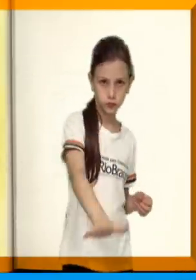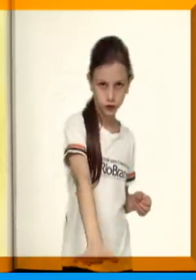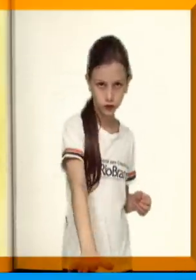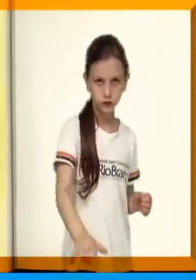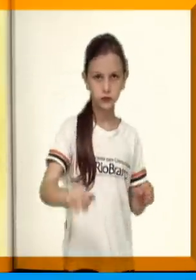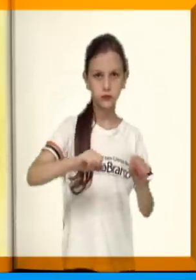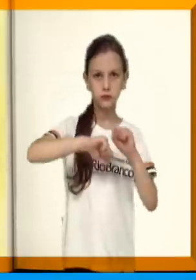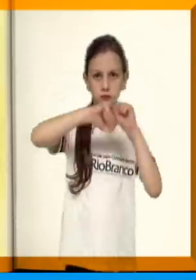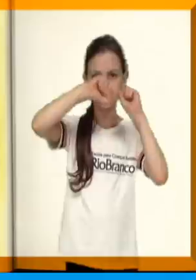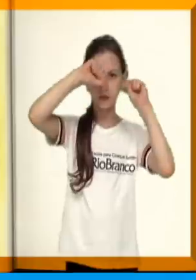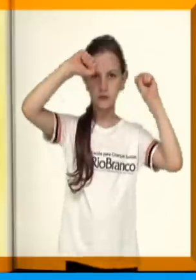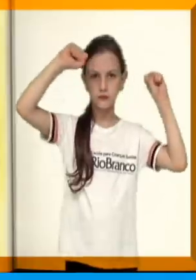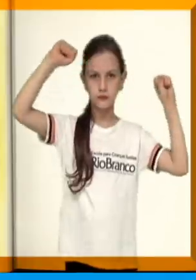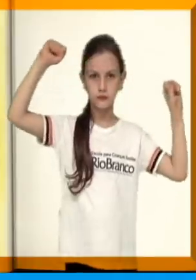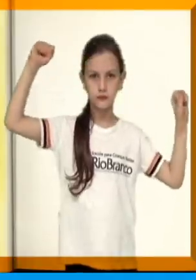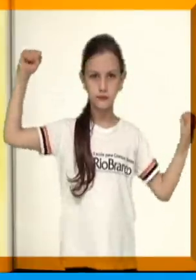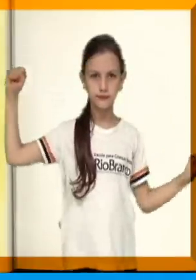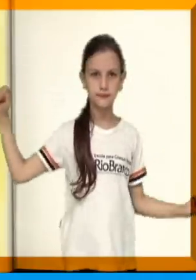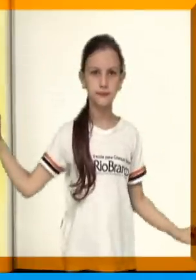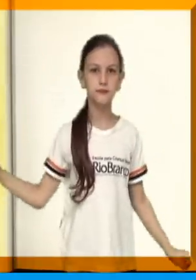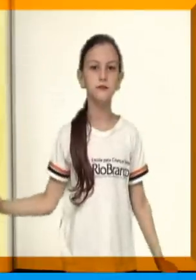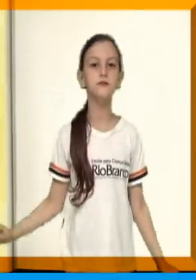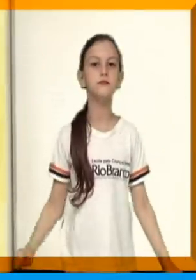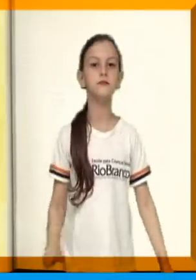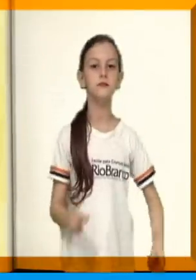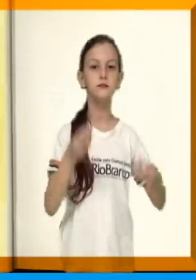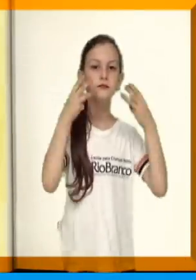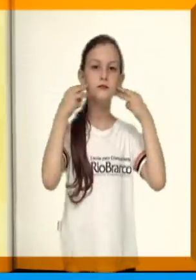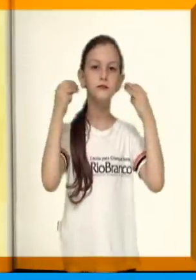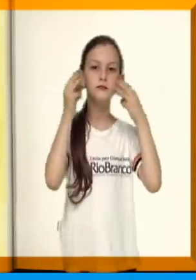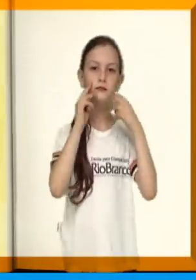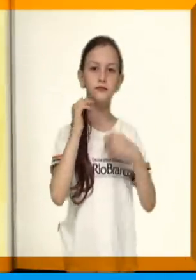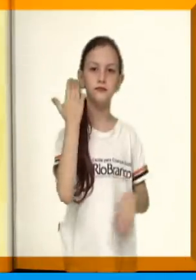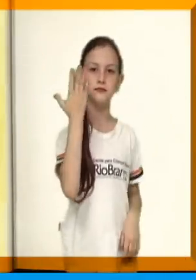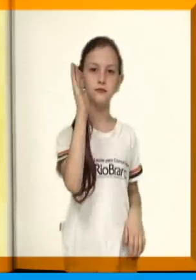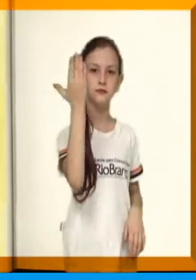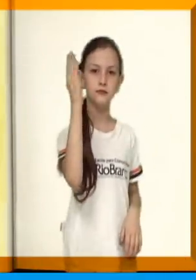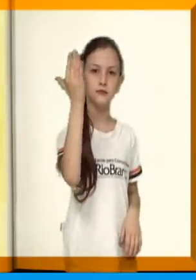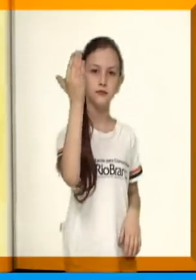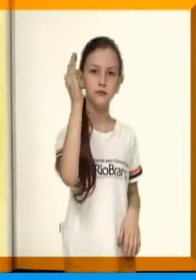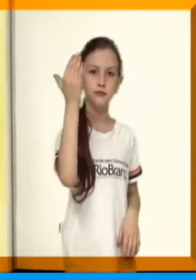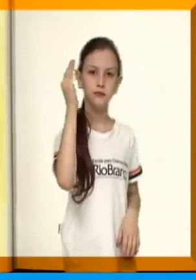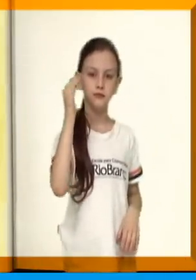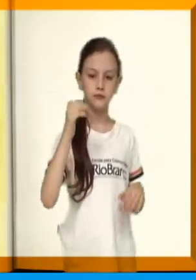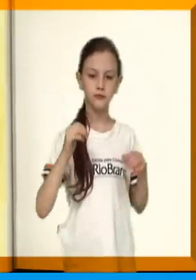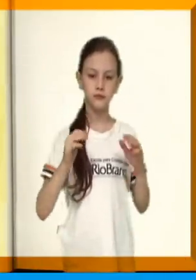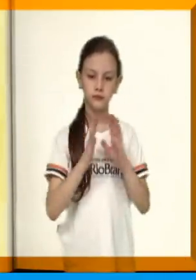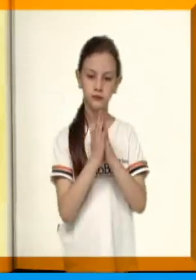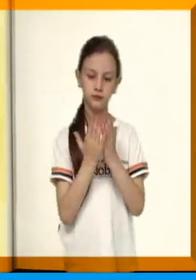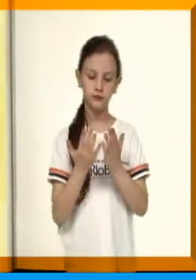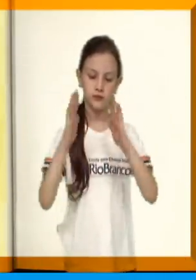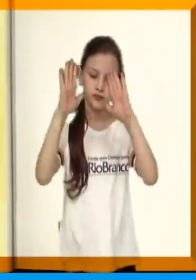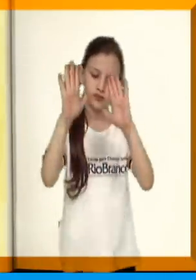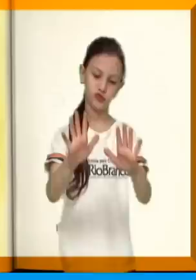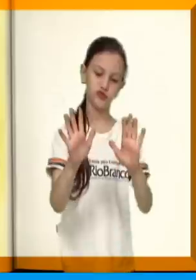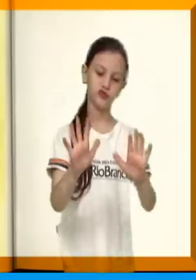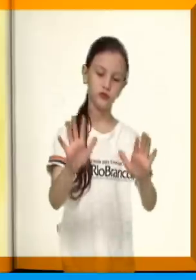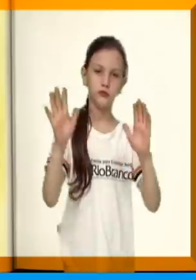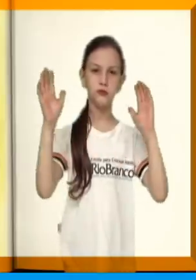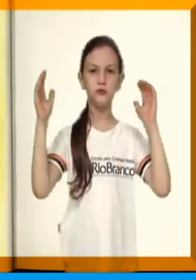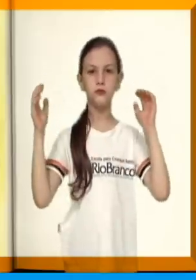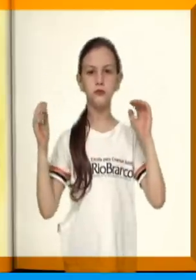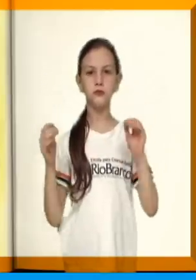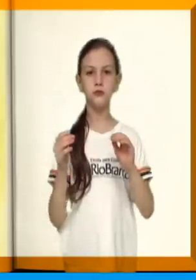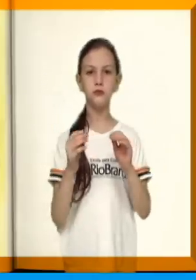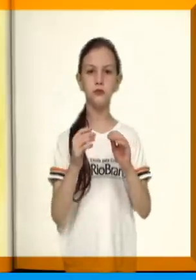Dadazinha, sua companheira, também acordava. Todos na casa acordavam, o gato,